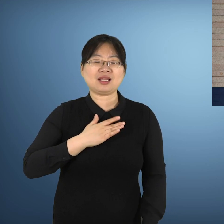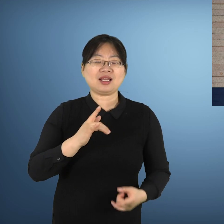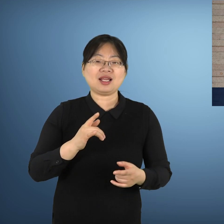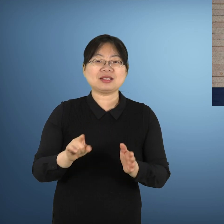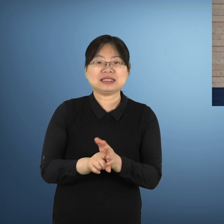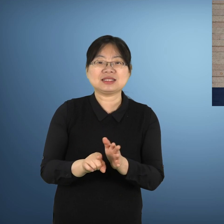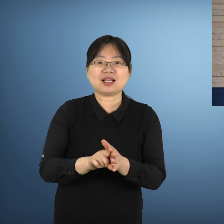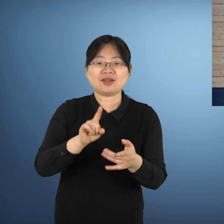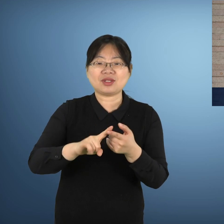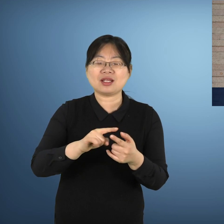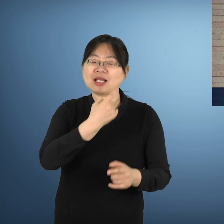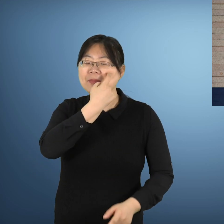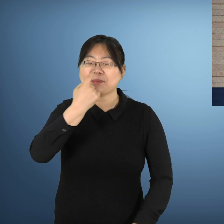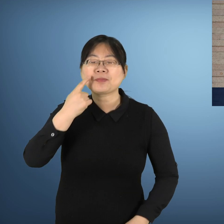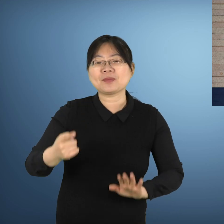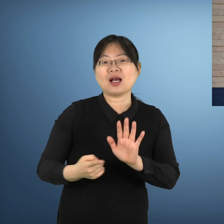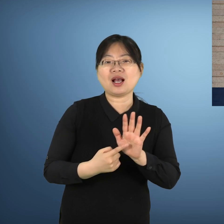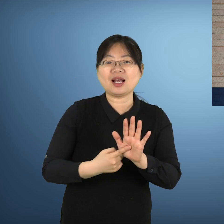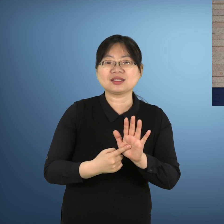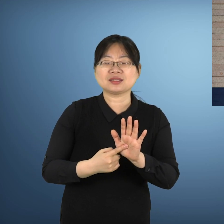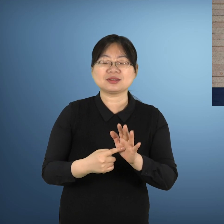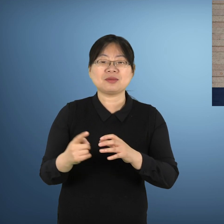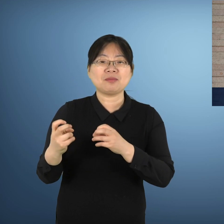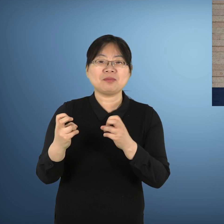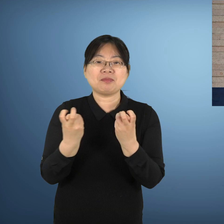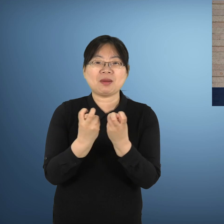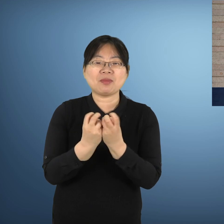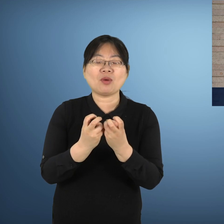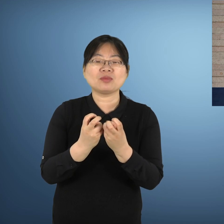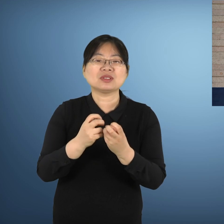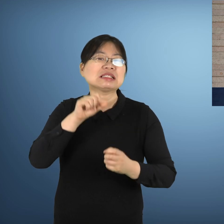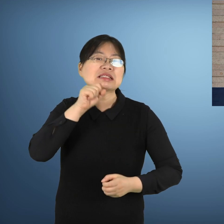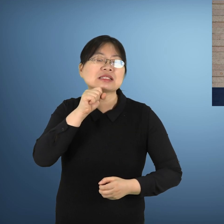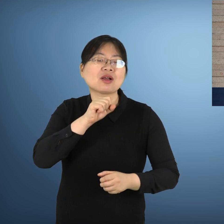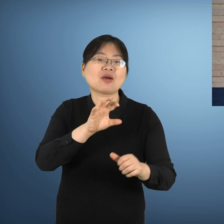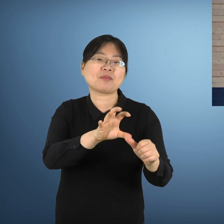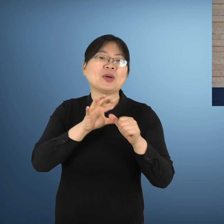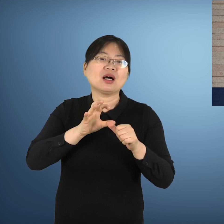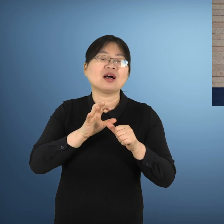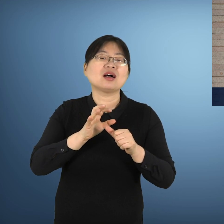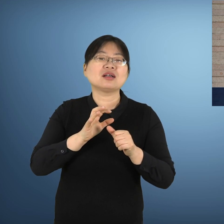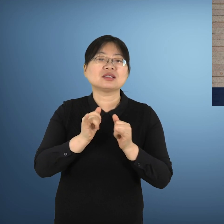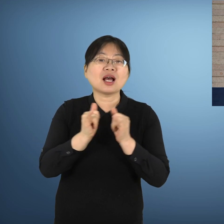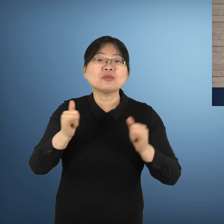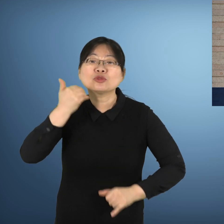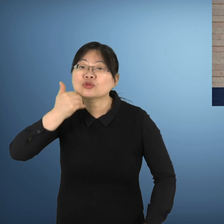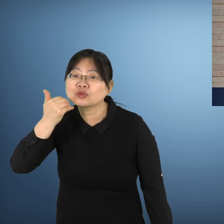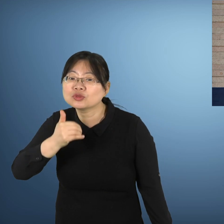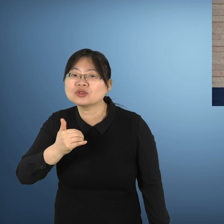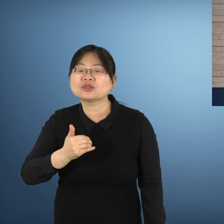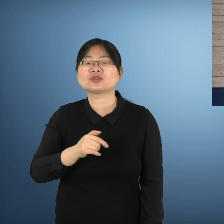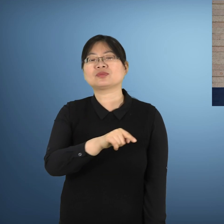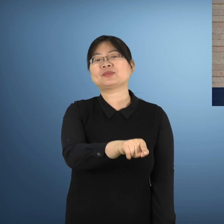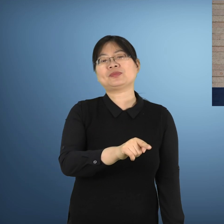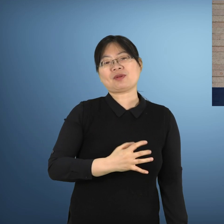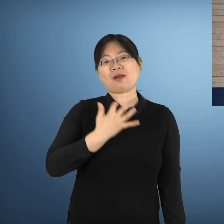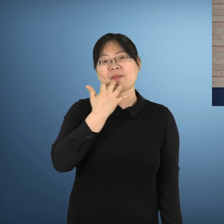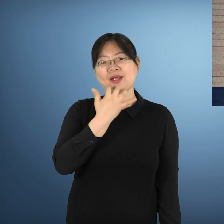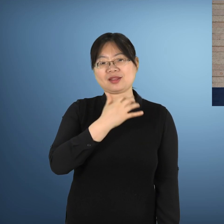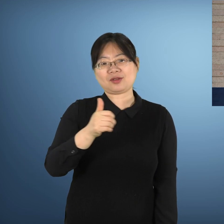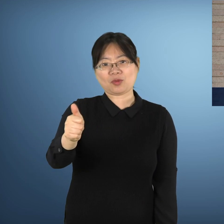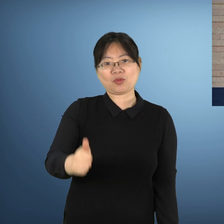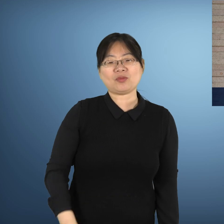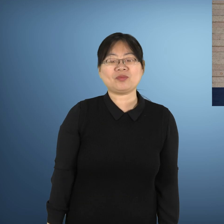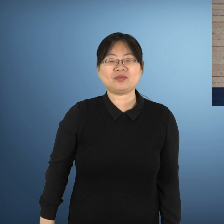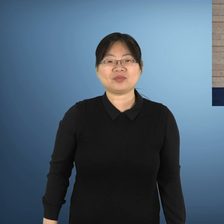하는 화법을 가장 즐겨 사용했던 인물이 베드로예요. 이런 거 보면 예수님이 조금